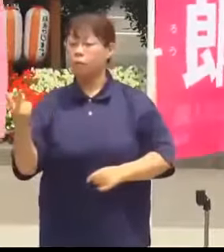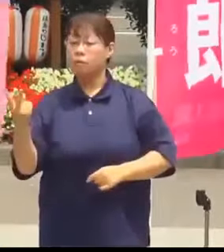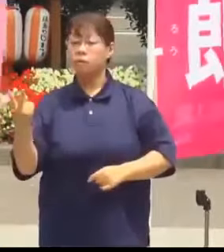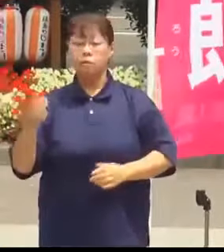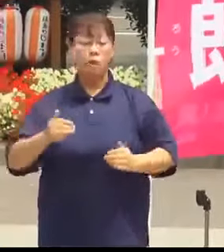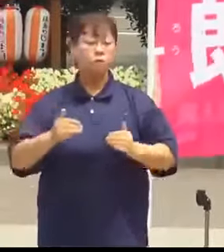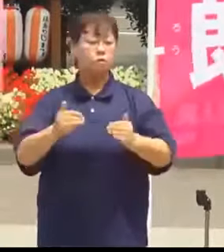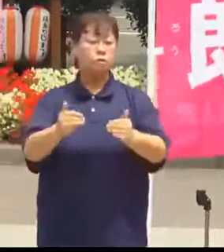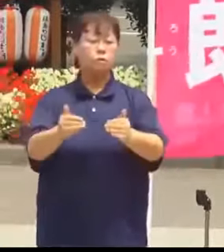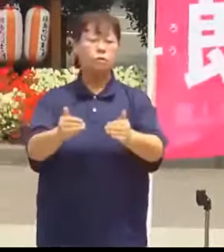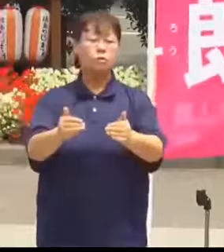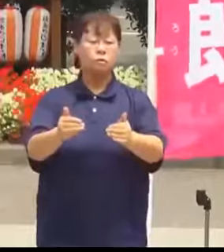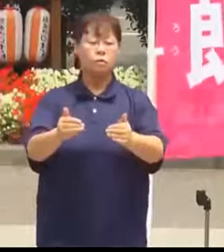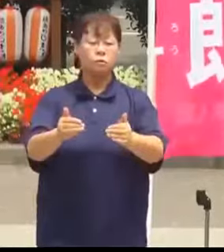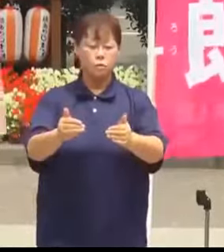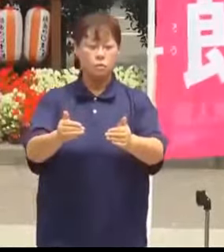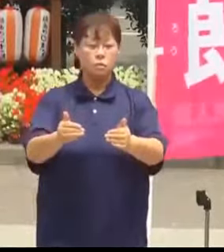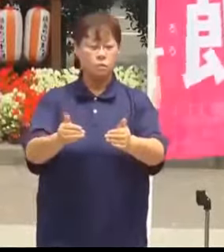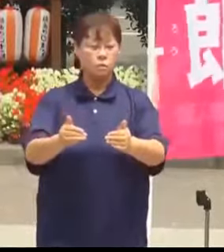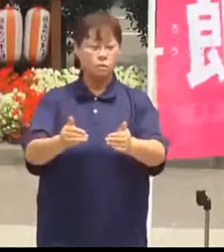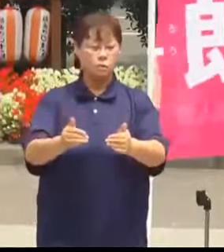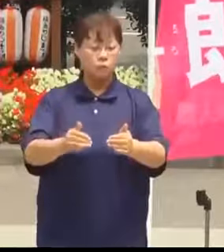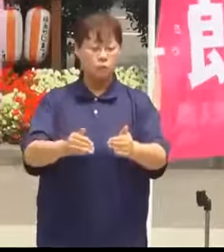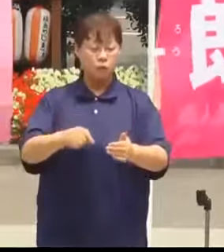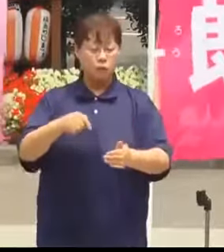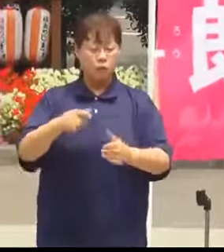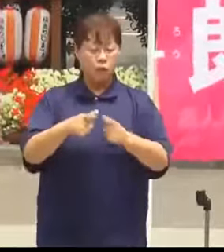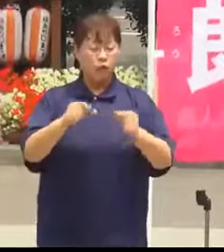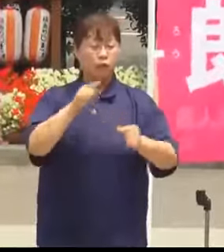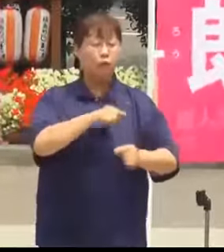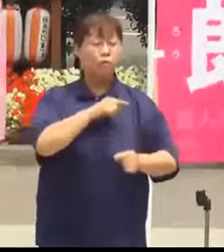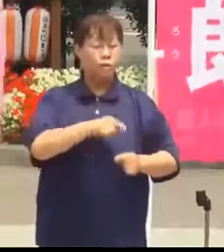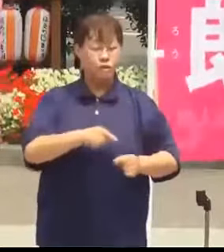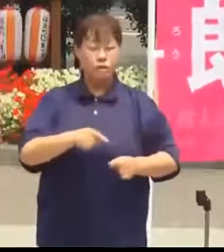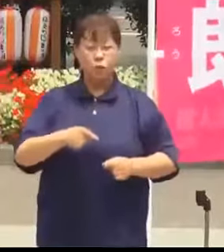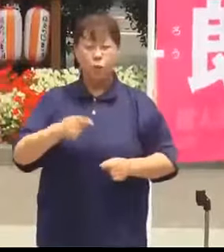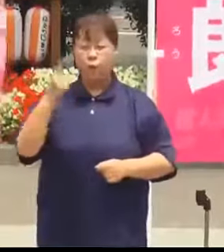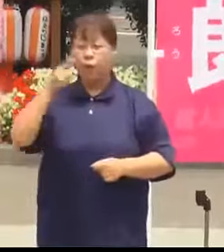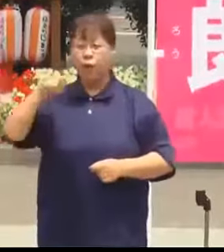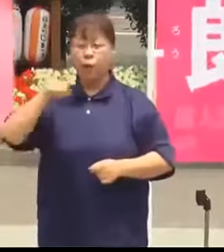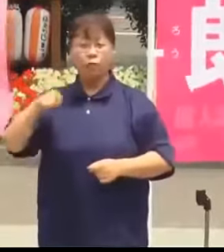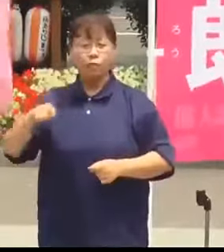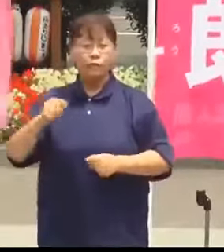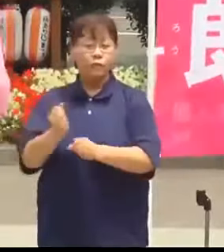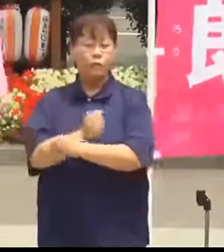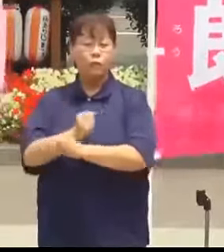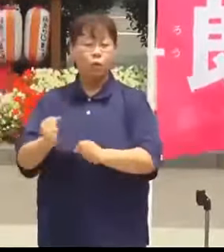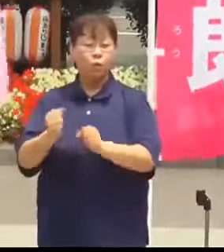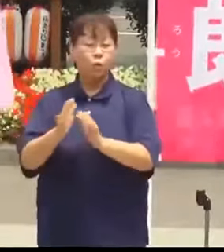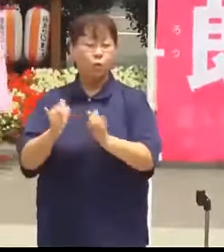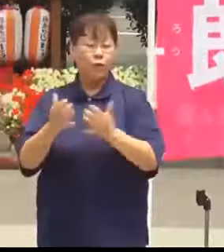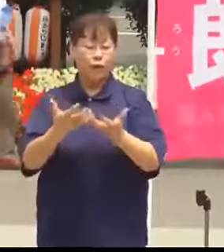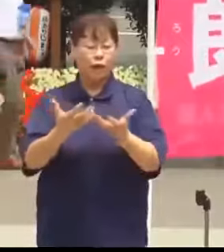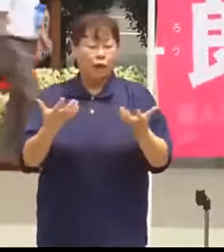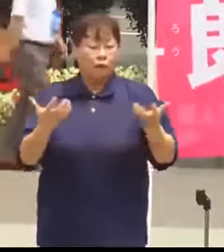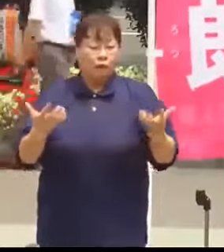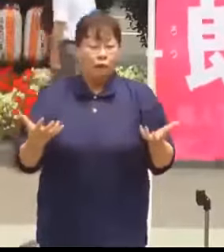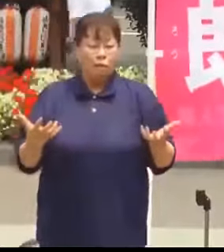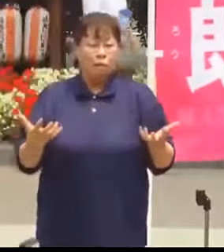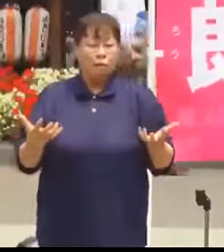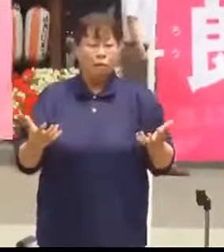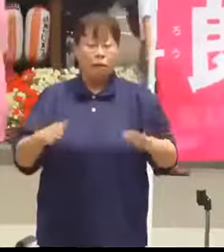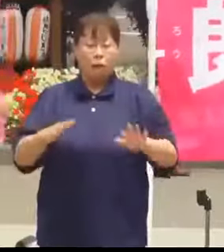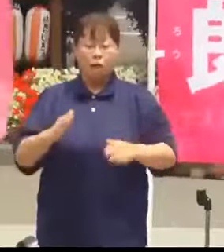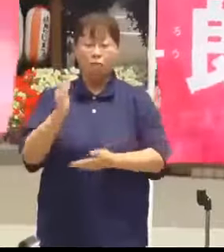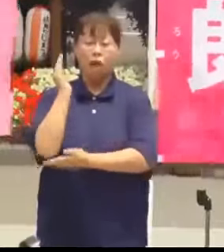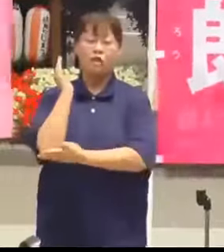たりもともとこの国にいる人々と外国人労働者の間で分断が起こったり今政治